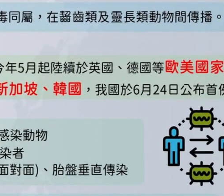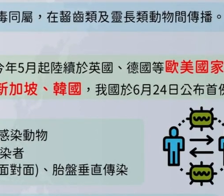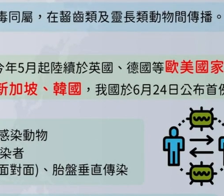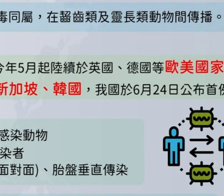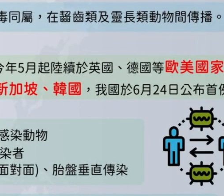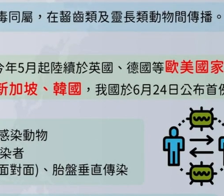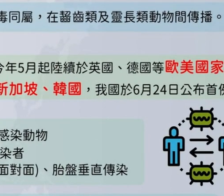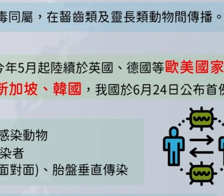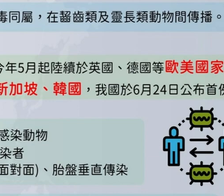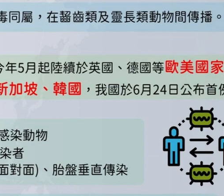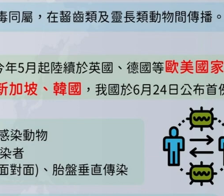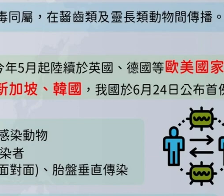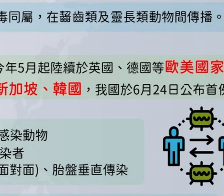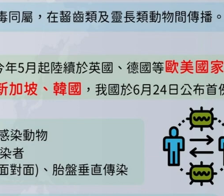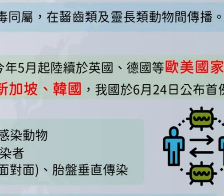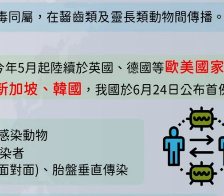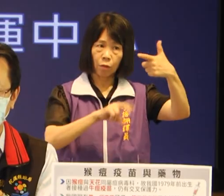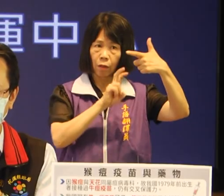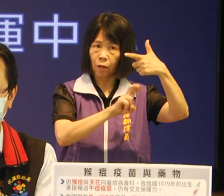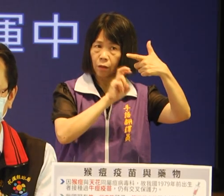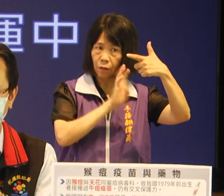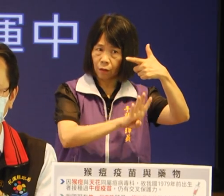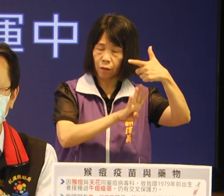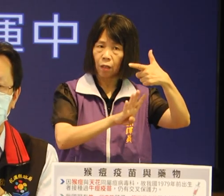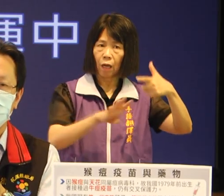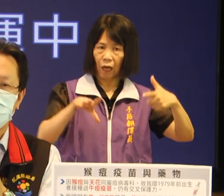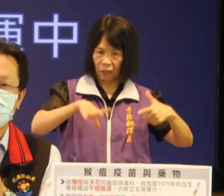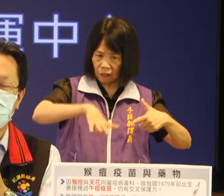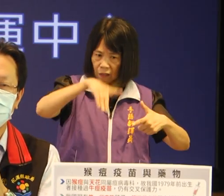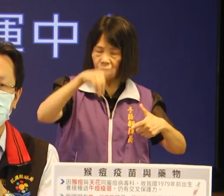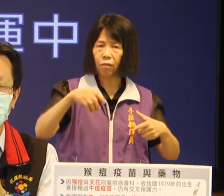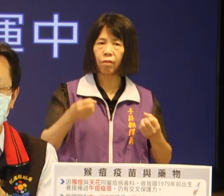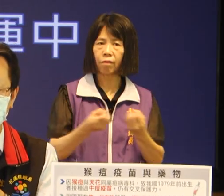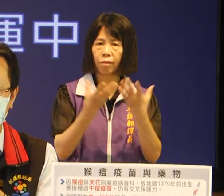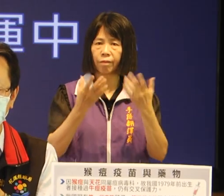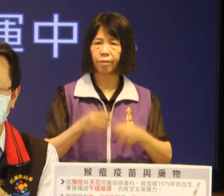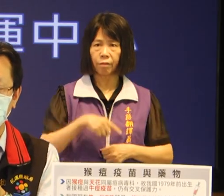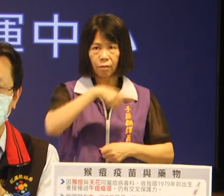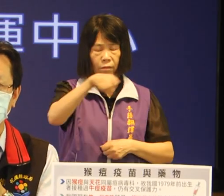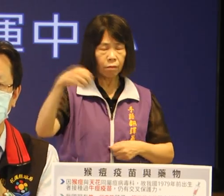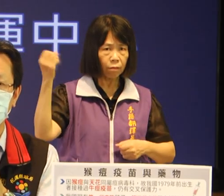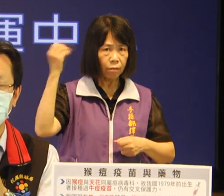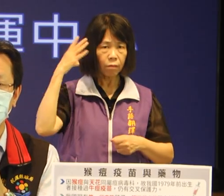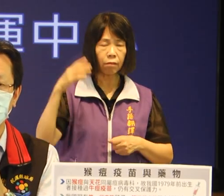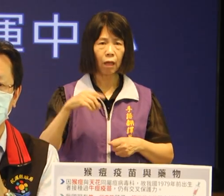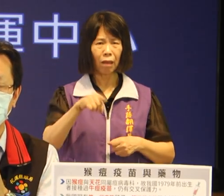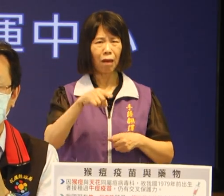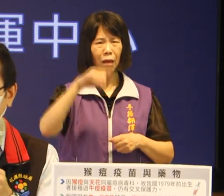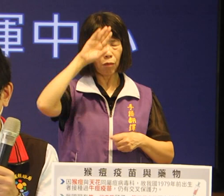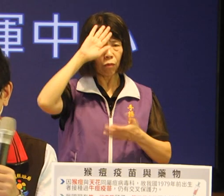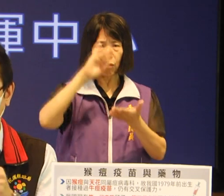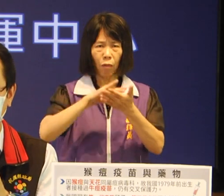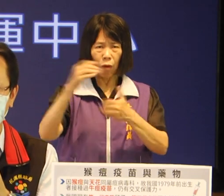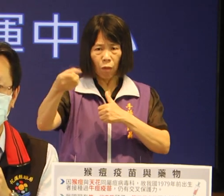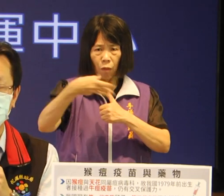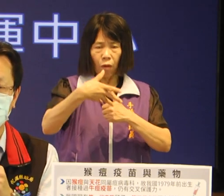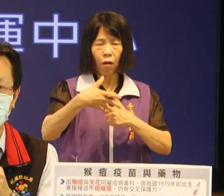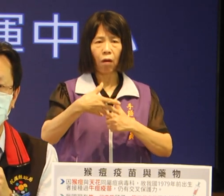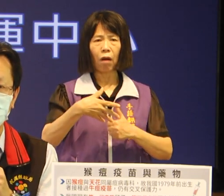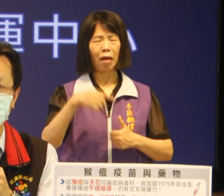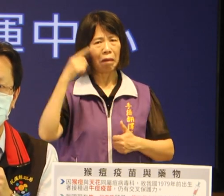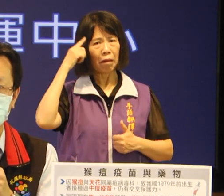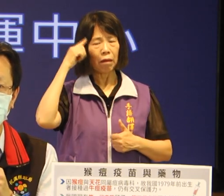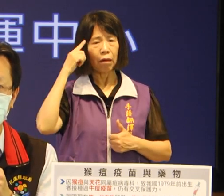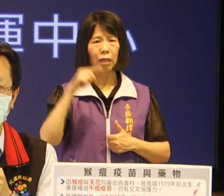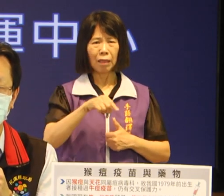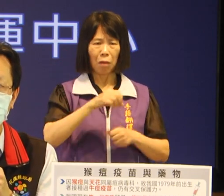国内呢是在6月24号有首例的出现。那大家听到这样的一个又是一个病毒感染，会不会又想